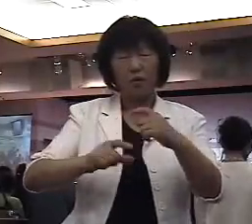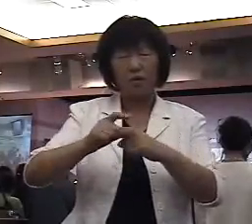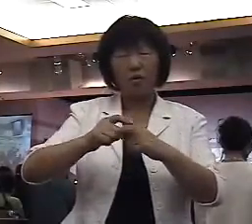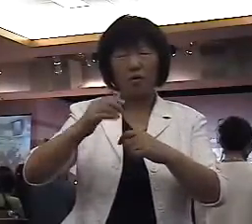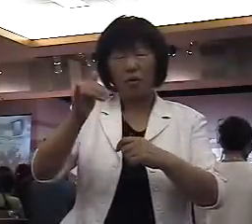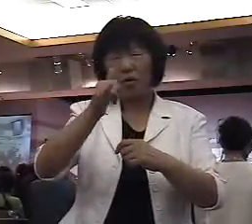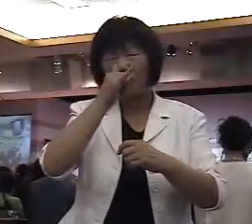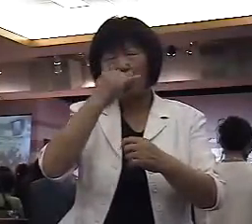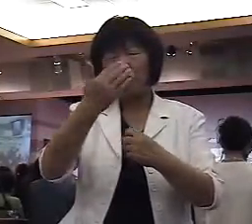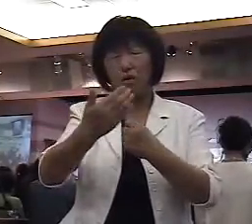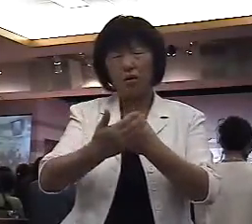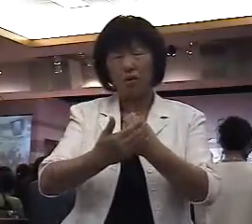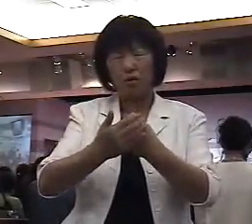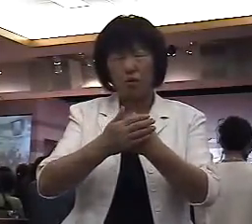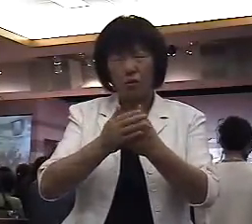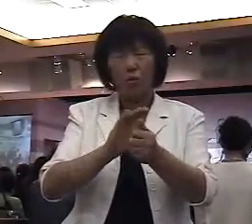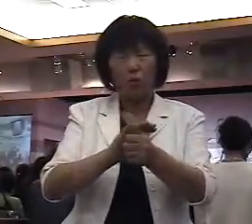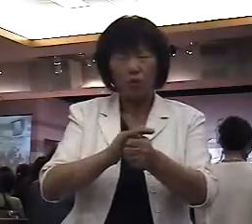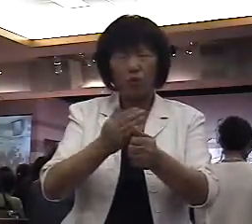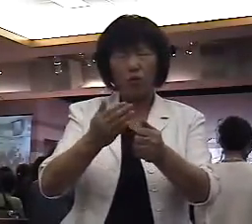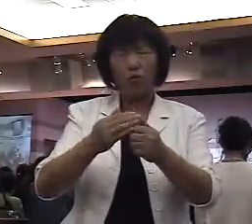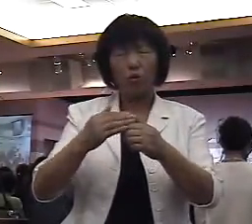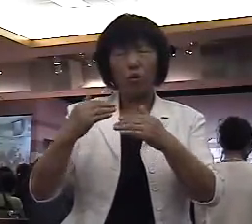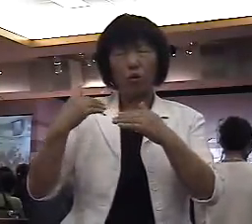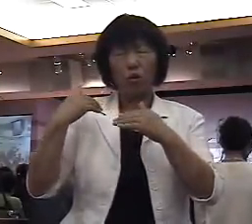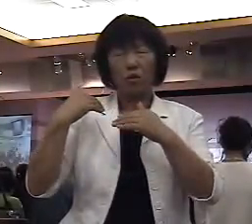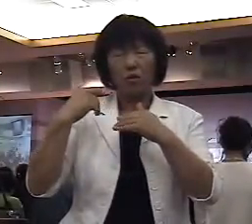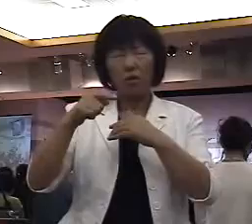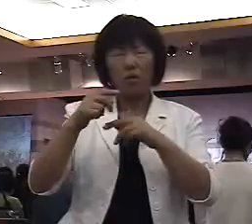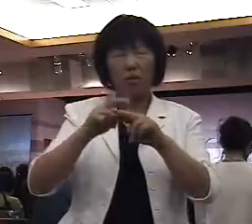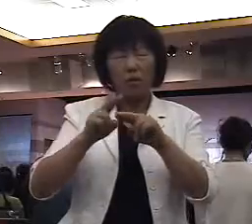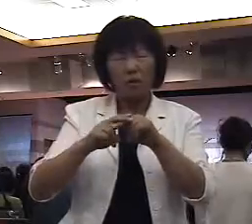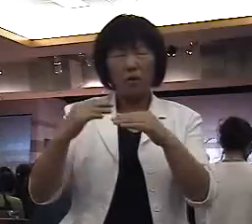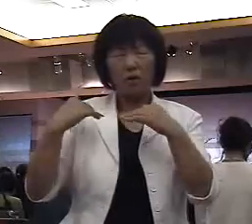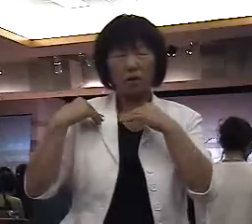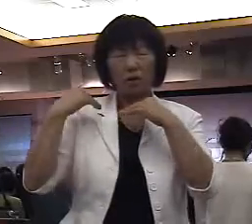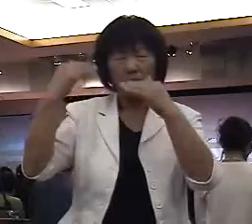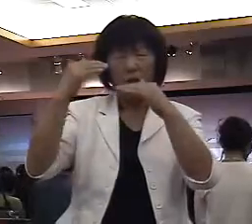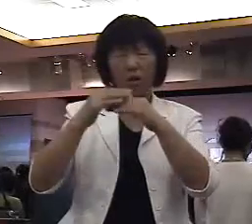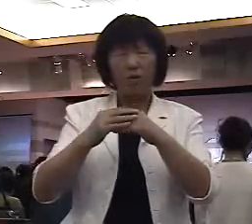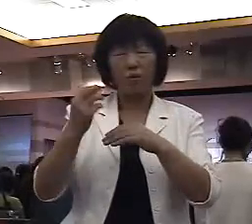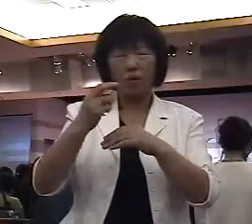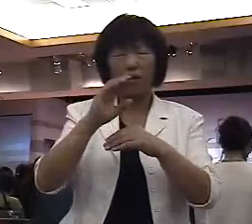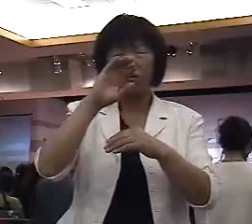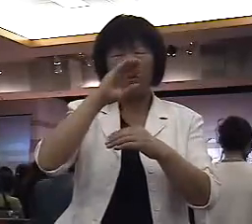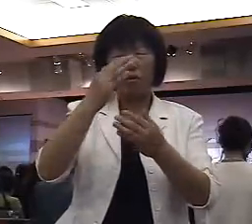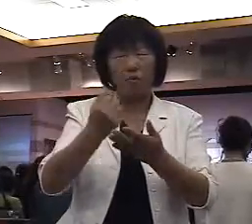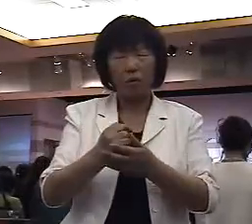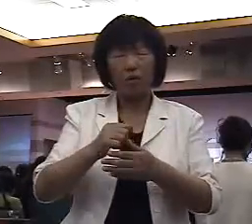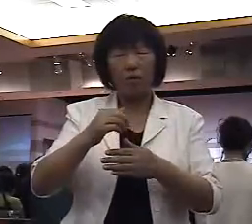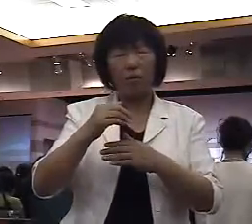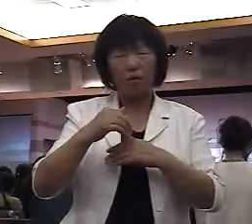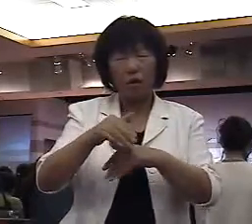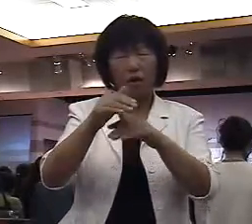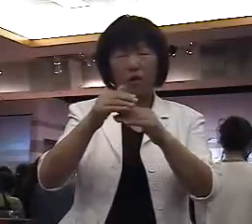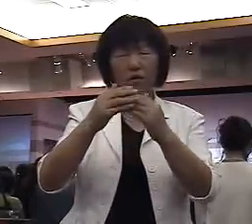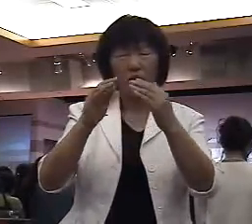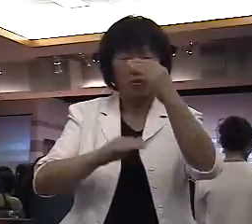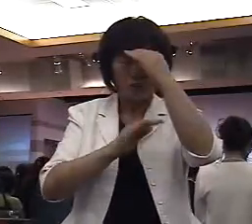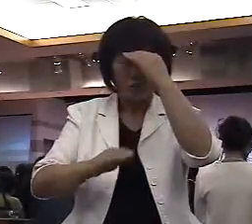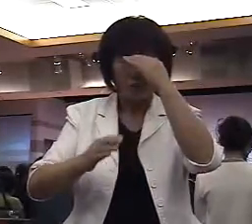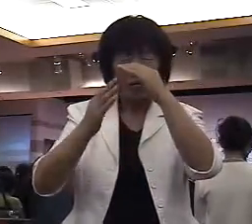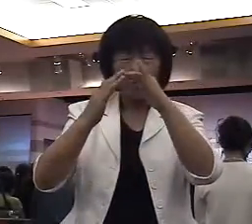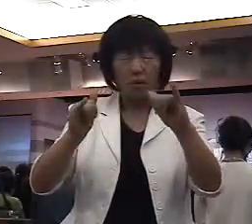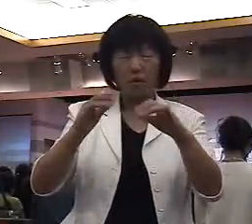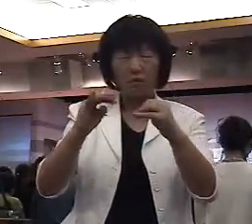교회답게 주님 구원의 확신과 성장의 자리와 재생산하는 자리까지 나가는 저희들 되게 하여 주시옵소서.